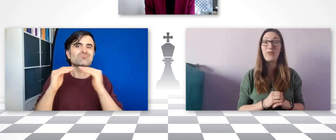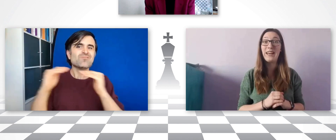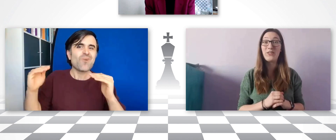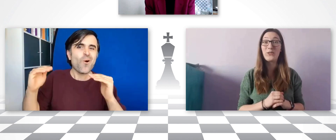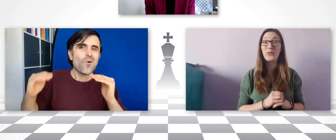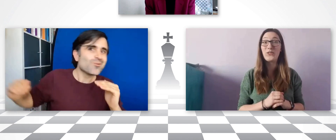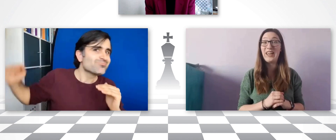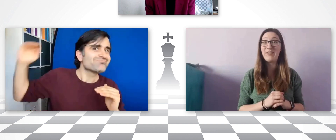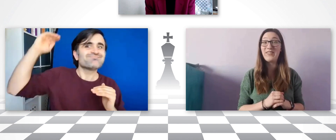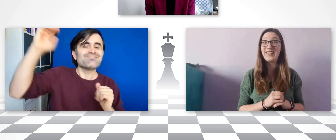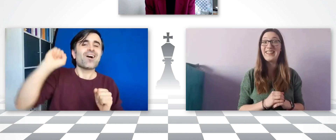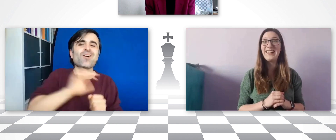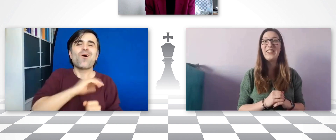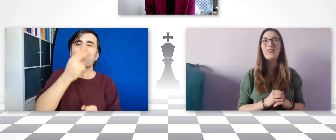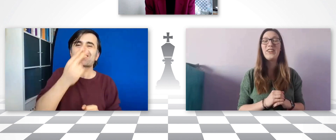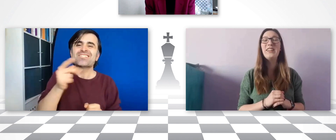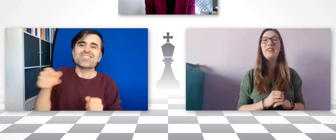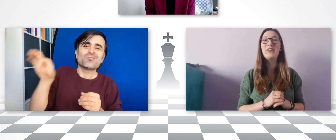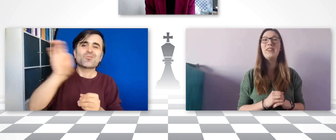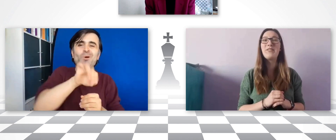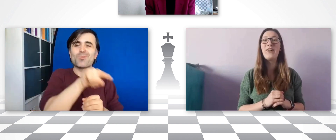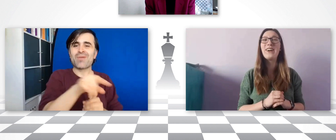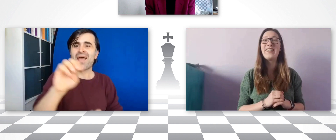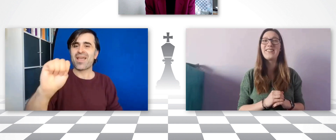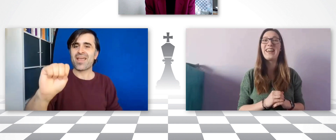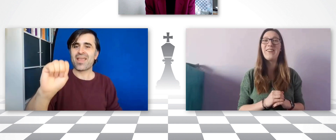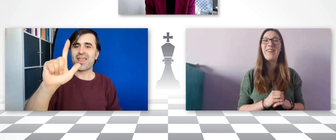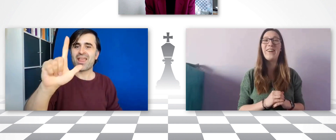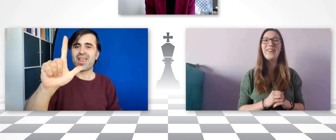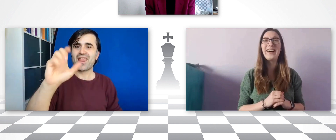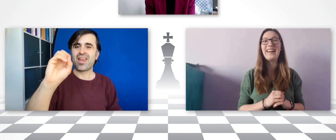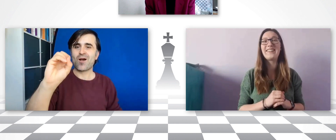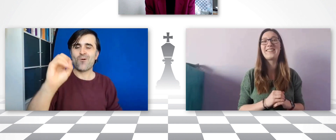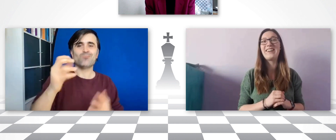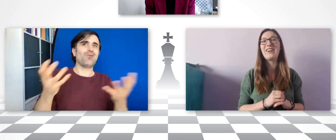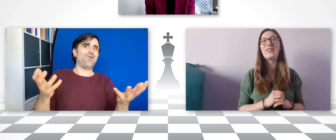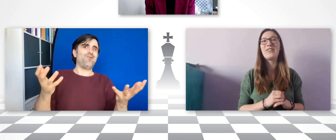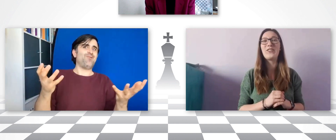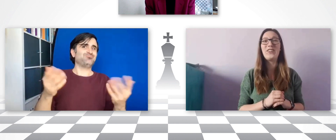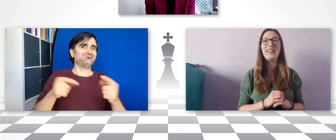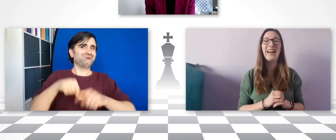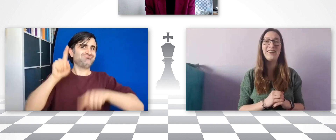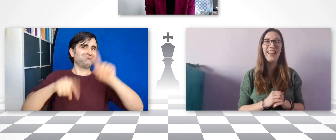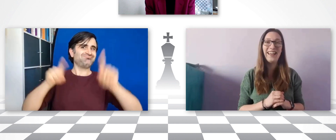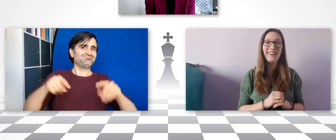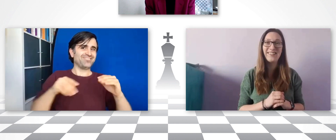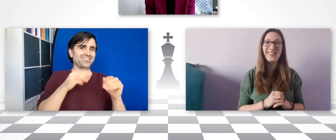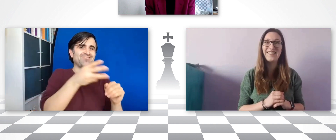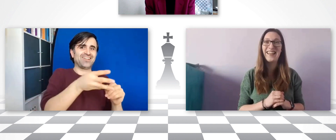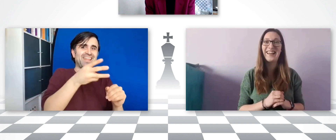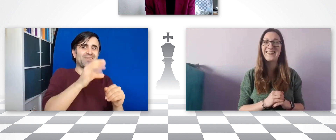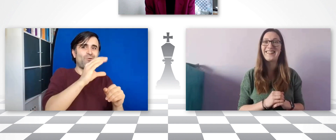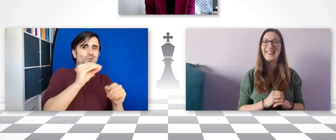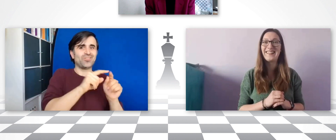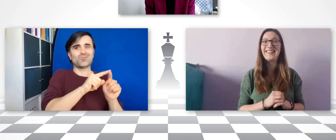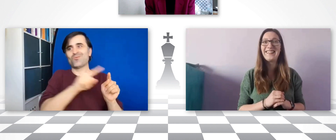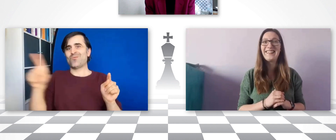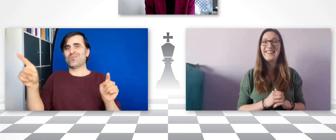boven de 50 tot de 70. Ja. Dus hun niveau is ook heel hoog. En dat kan je ook wel zien aan hun ELO. Dat is